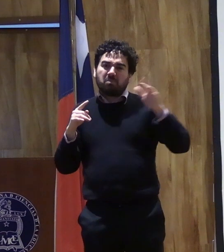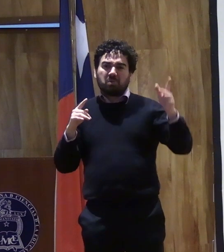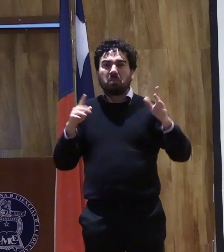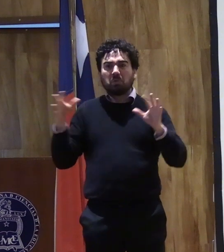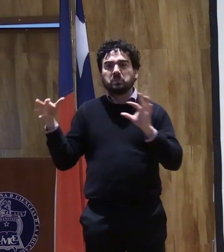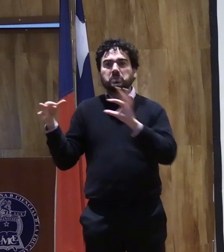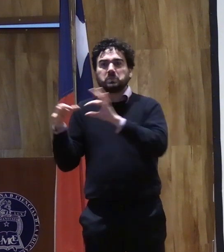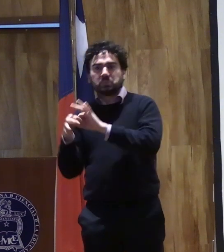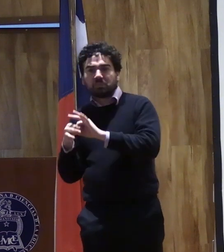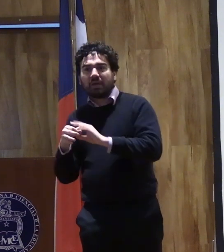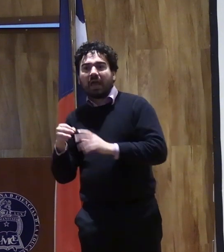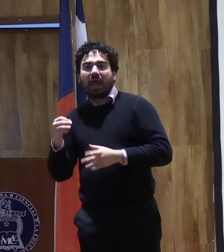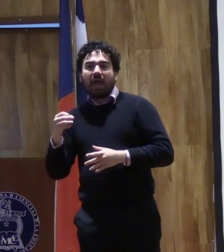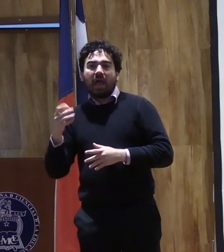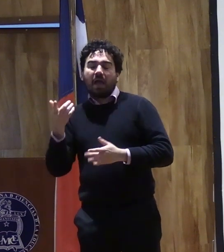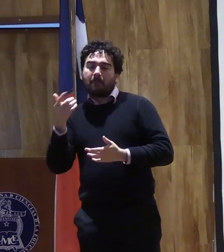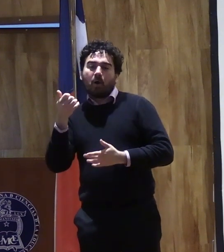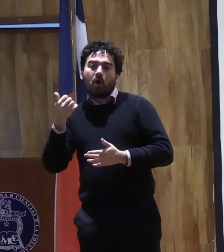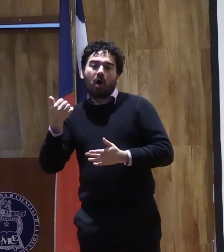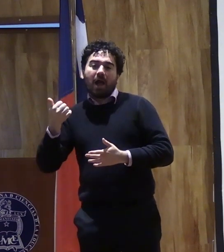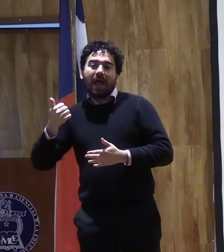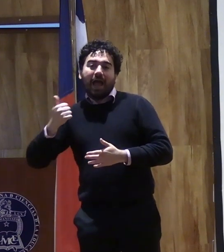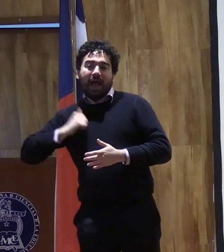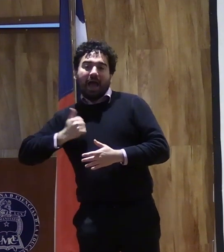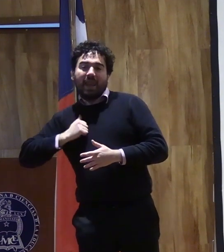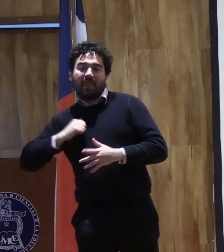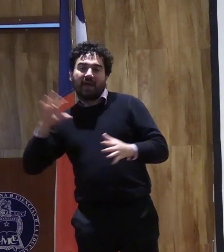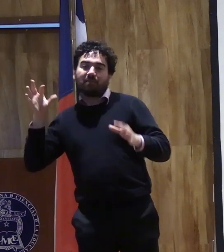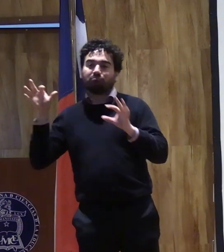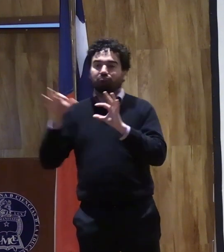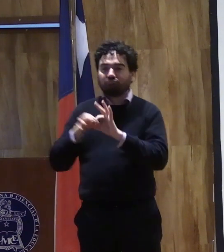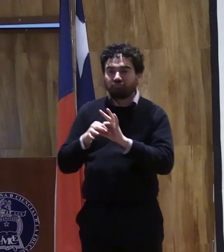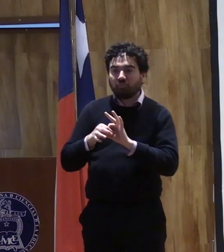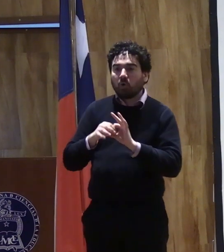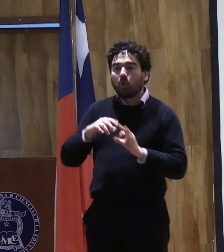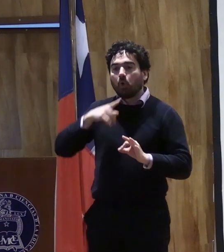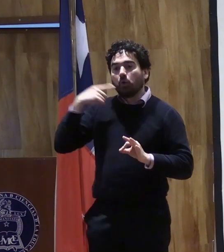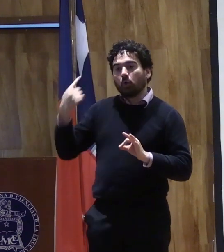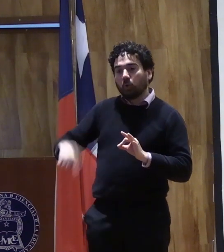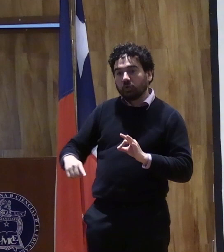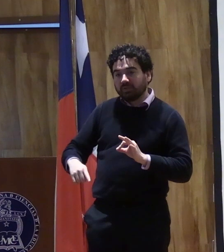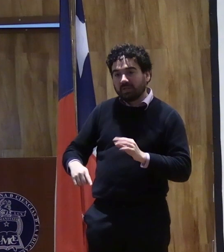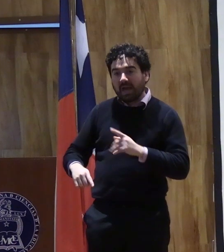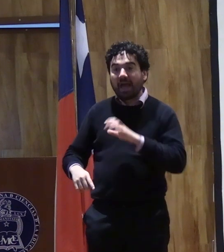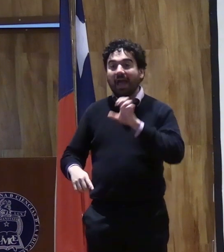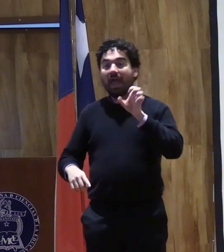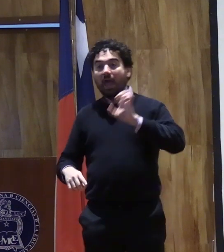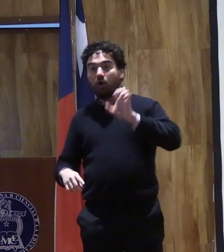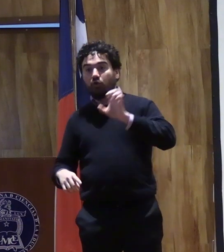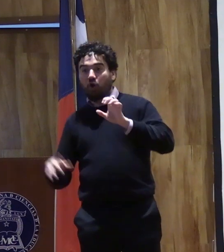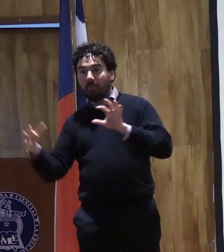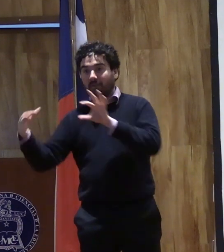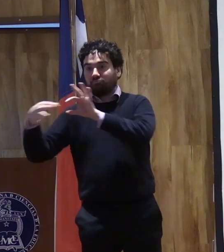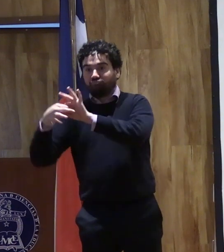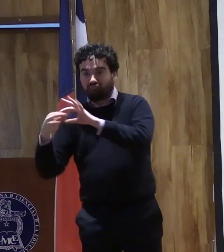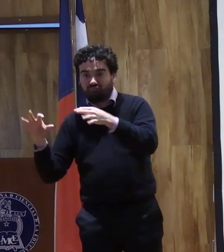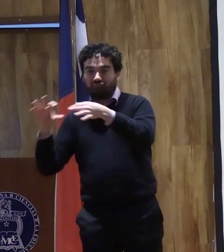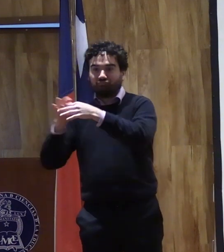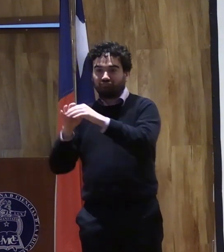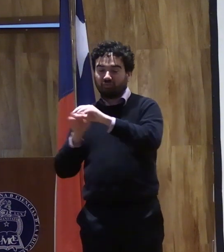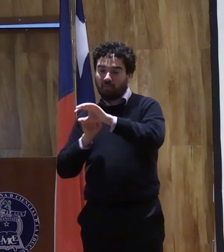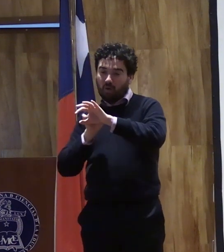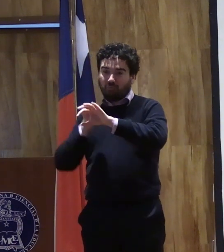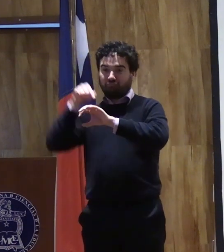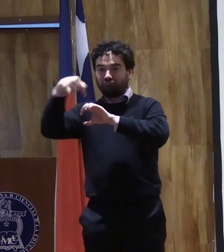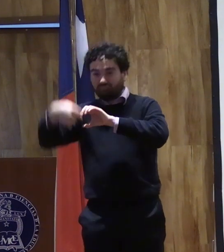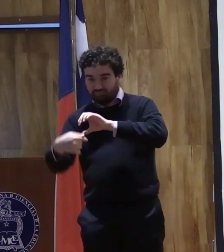Rusia y Europa con no sé qué. Se va a poder navegar. Pero una vez que se derrita